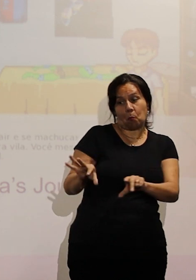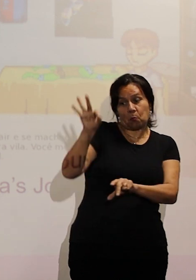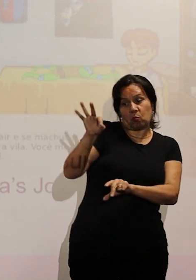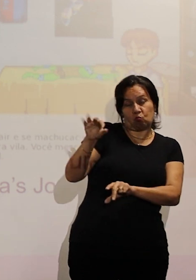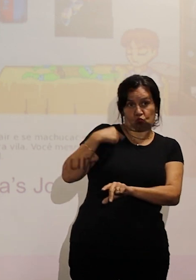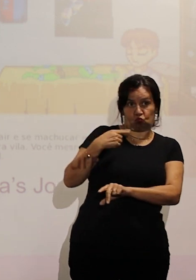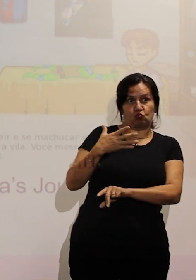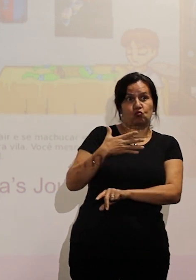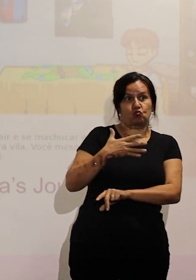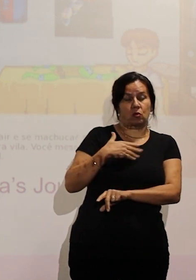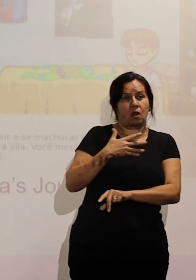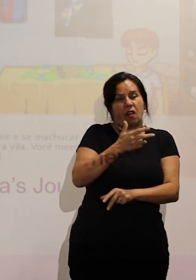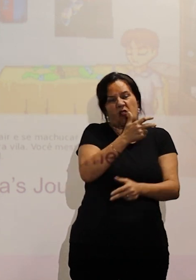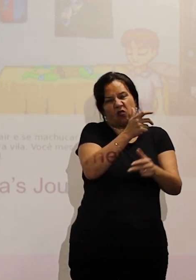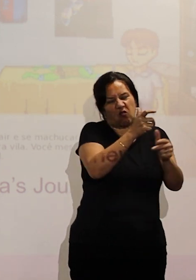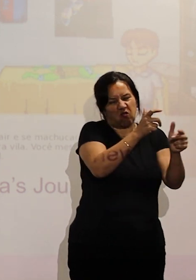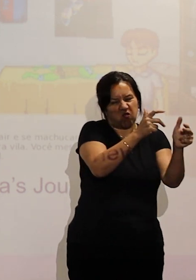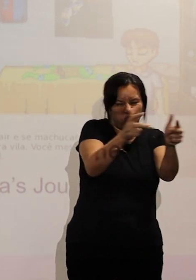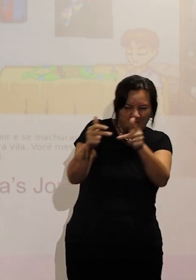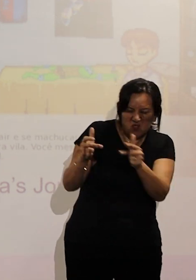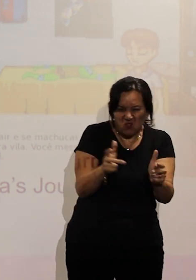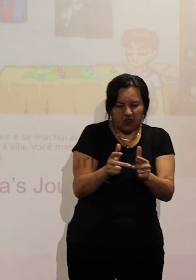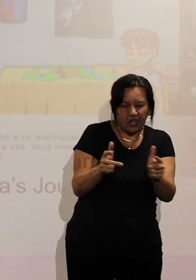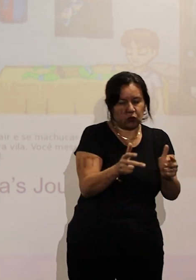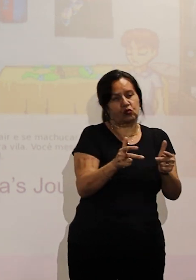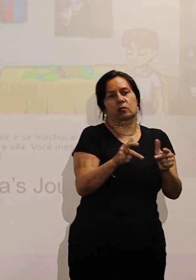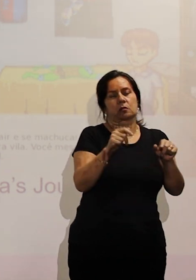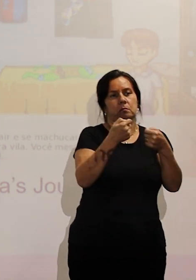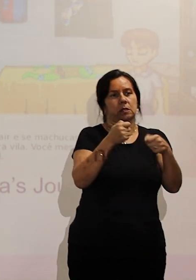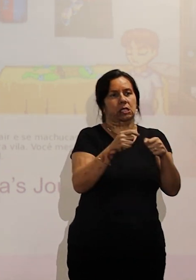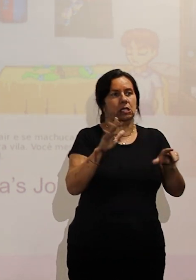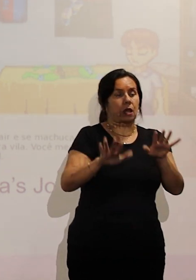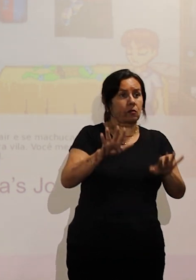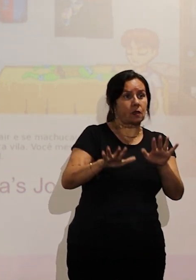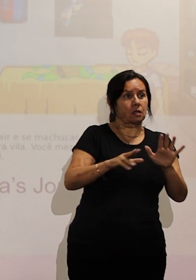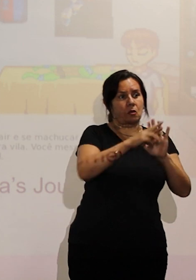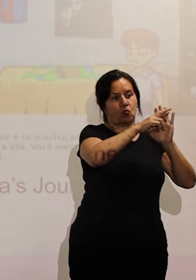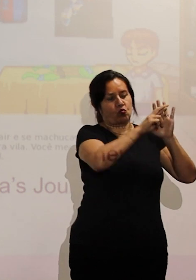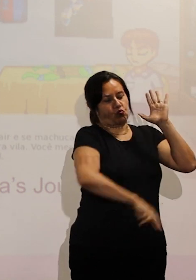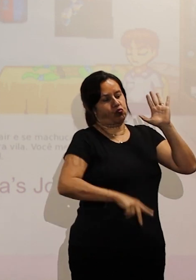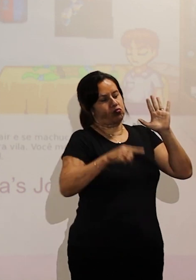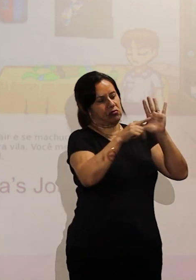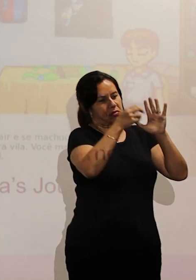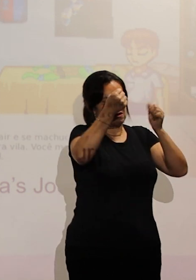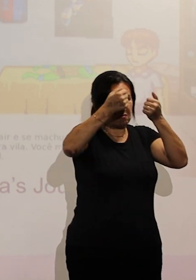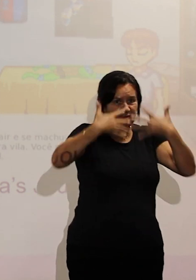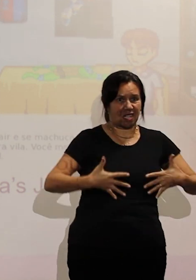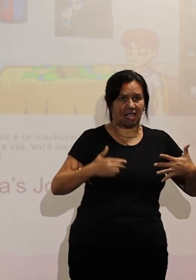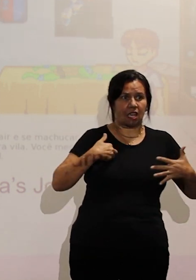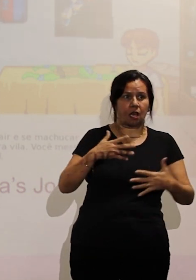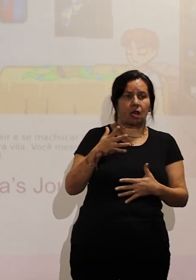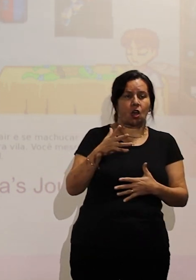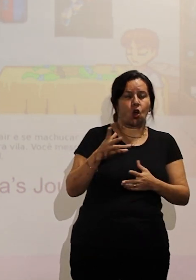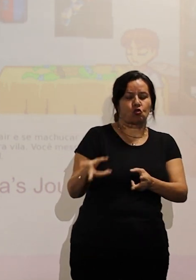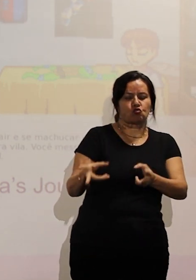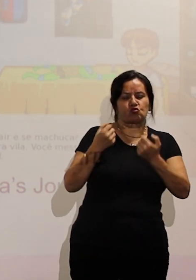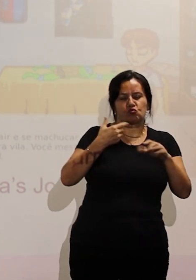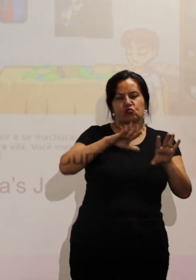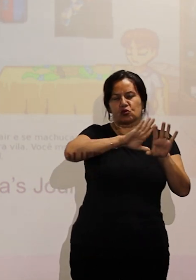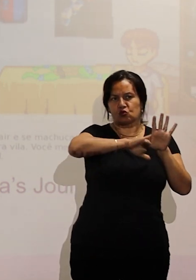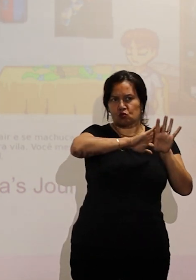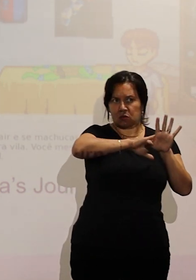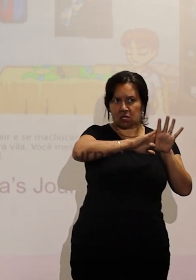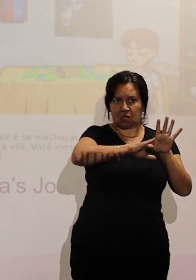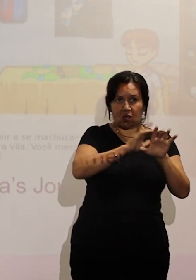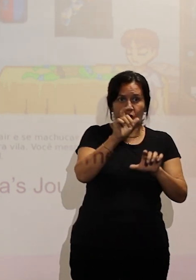Né? E isso vale para vários aspectos do jogo, né? Então, mesmo narrativa e outras questões, você tem essa subjetividade.